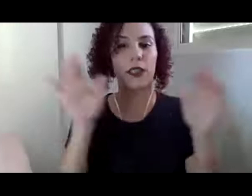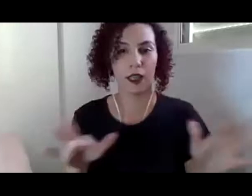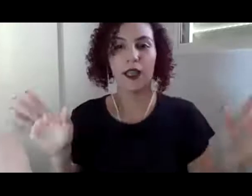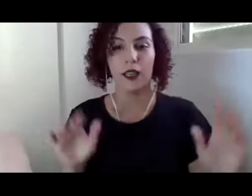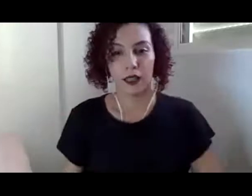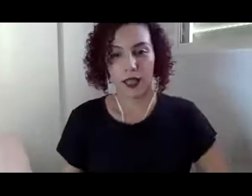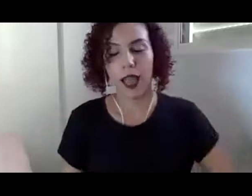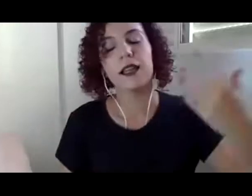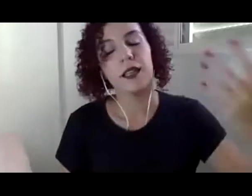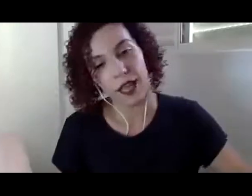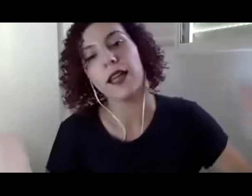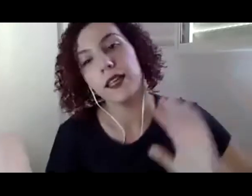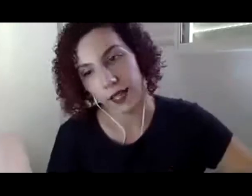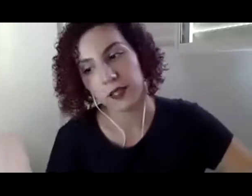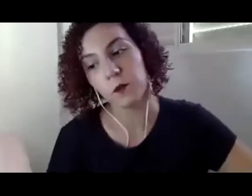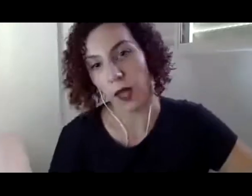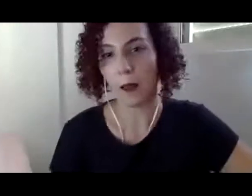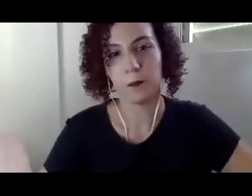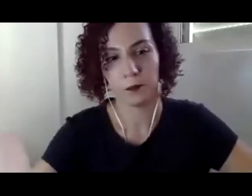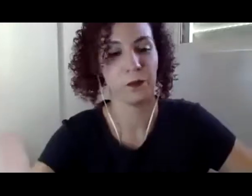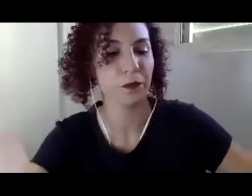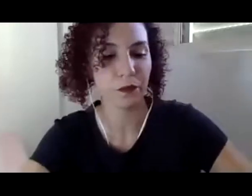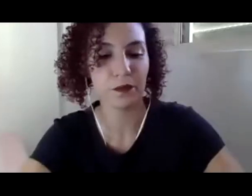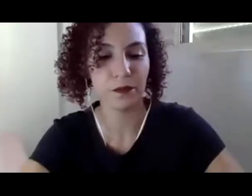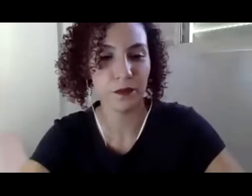fazer assim, tá? E aí aqui não dá.